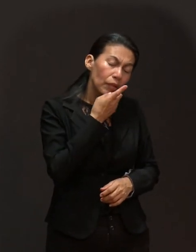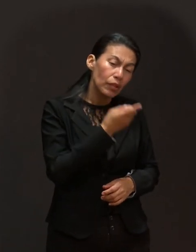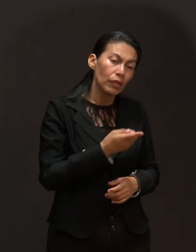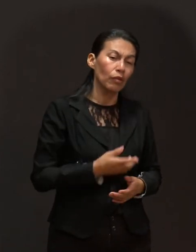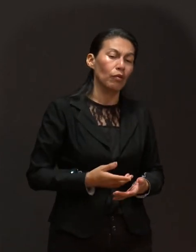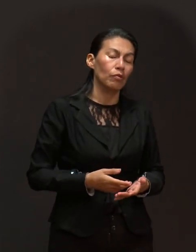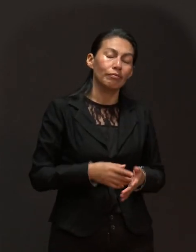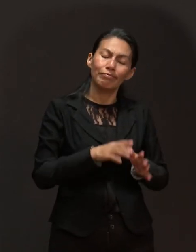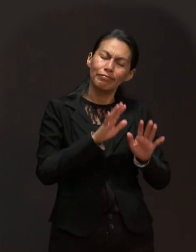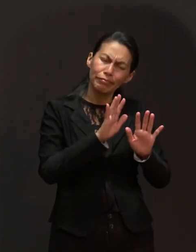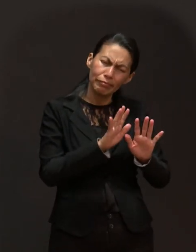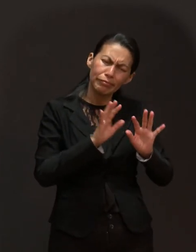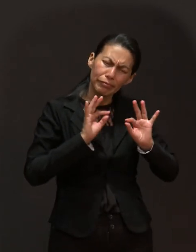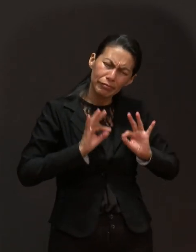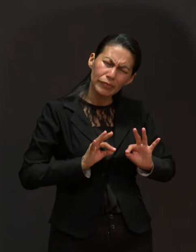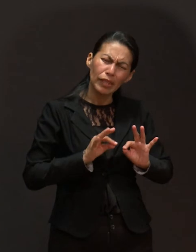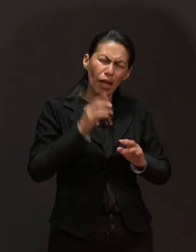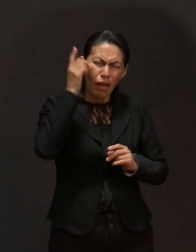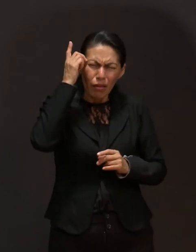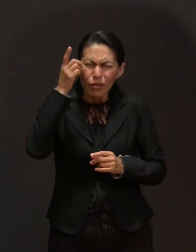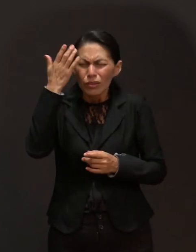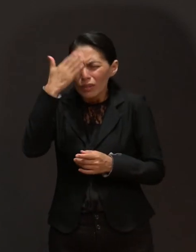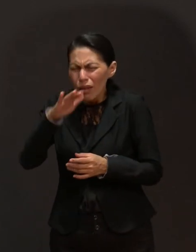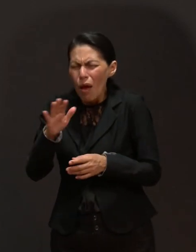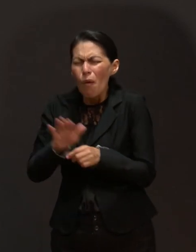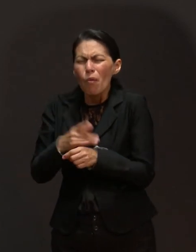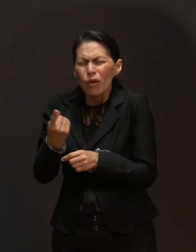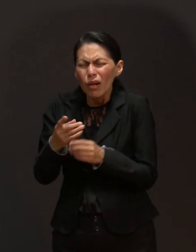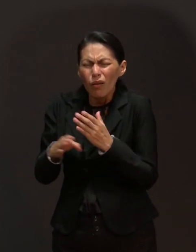deja que Dios, Dios sabe por qué pasan las cosas.